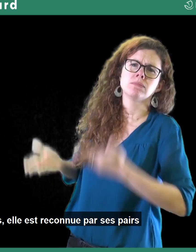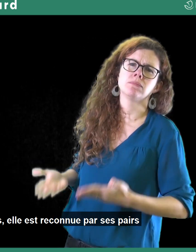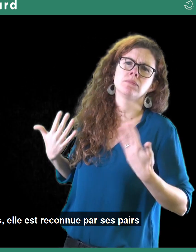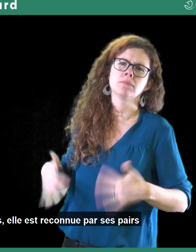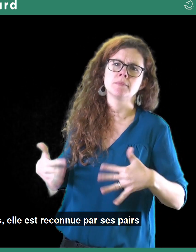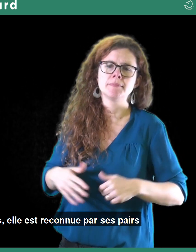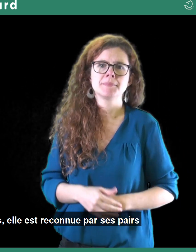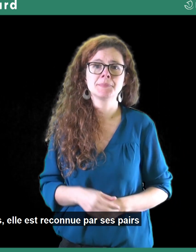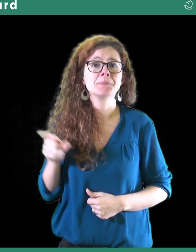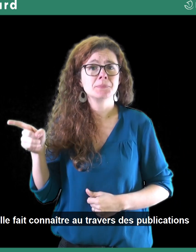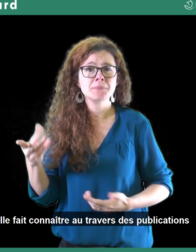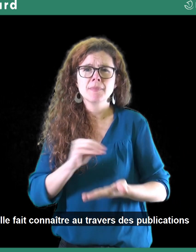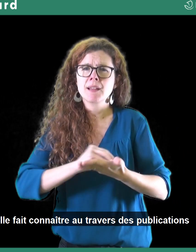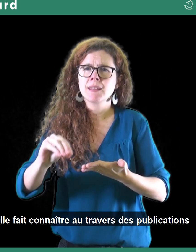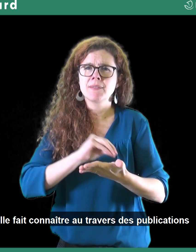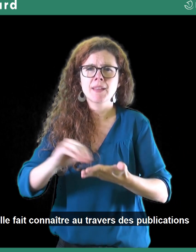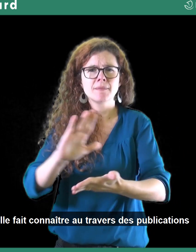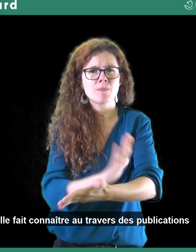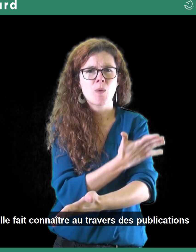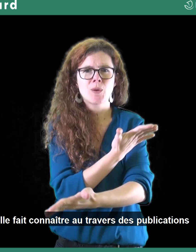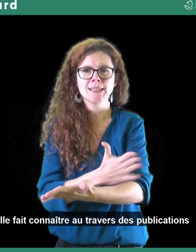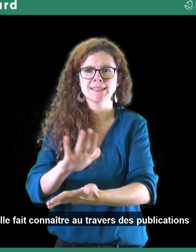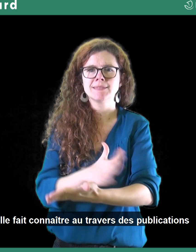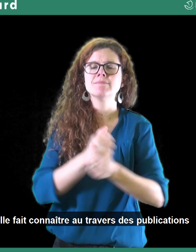travers des publications et des présentations lors des banquets.